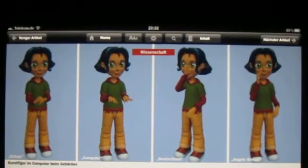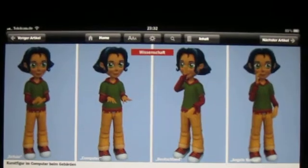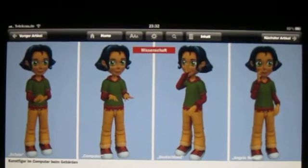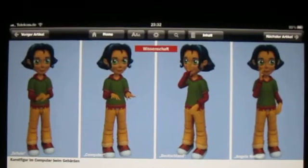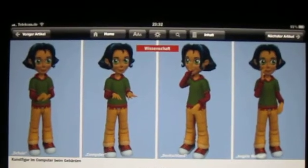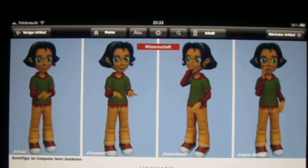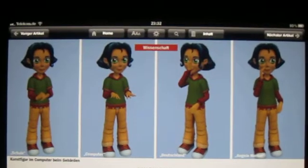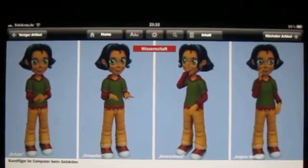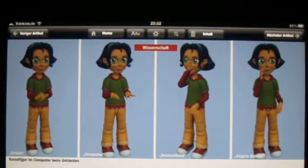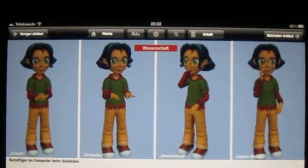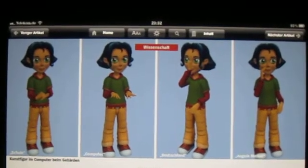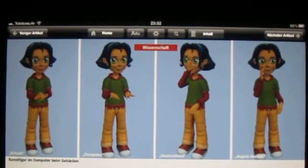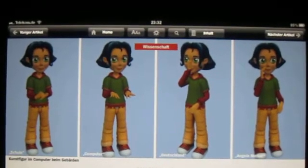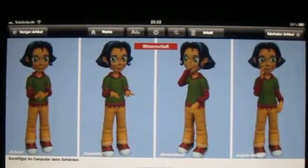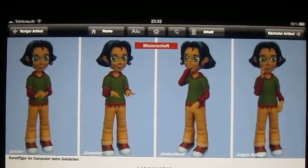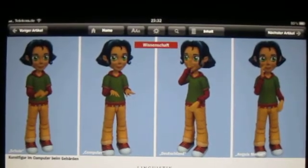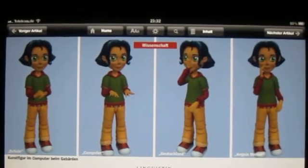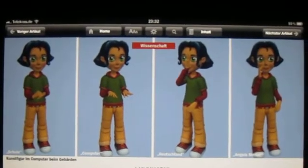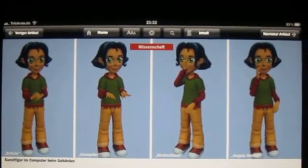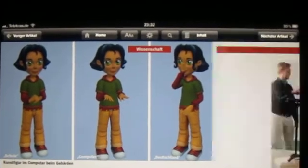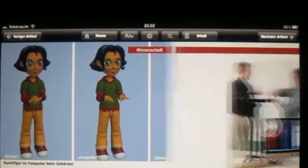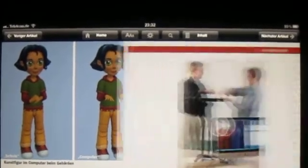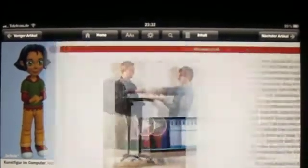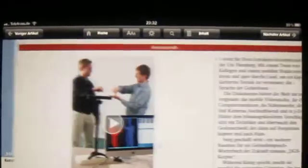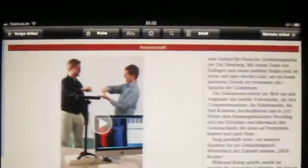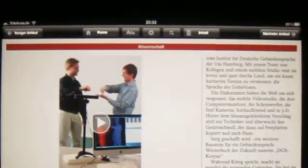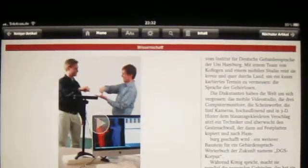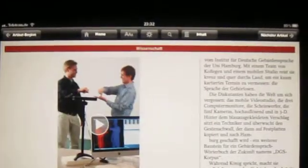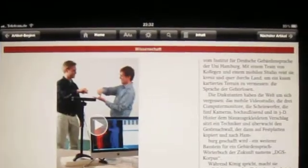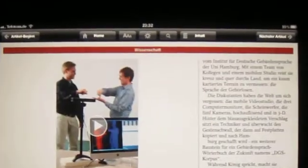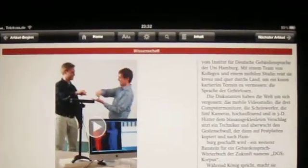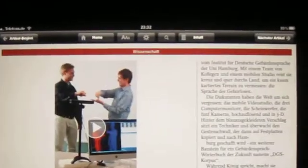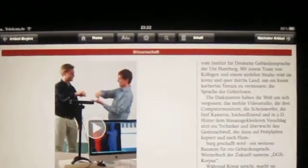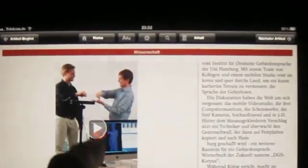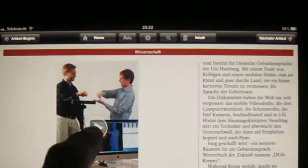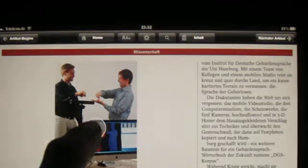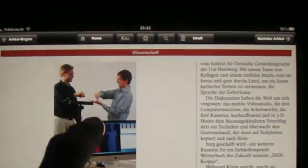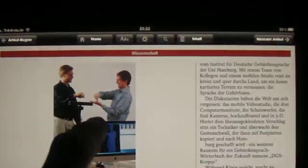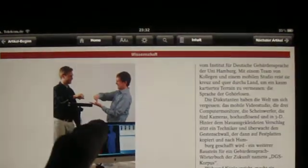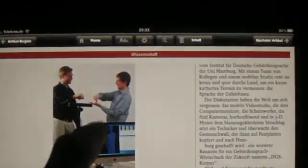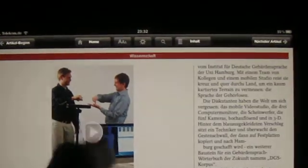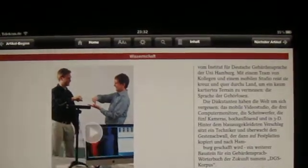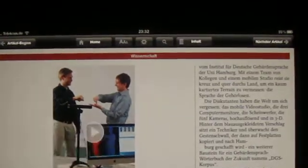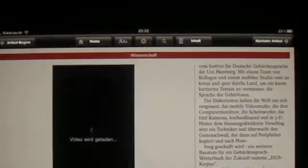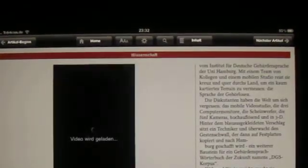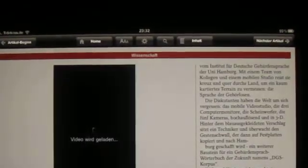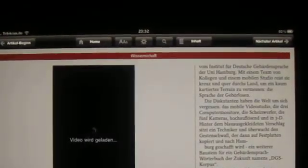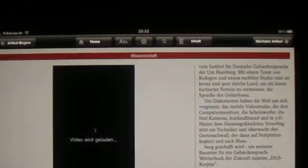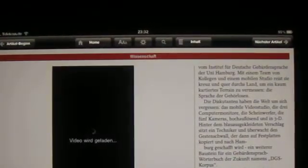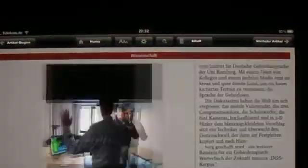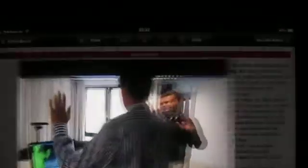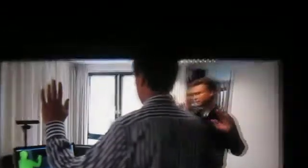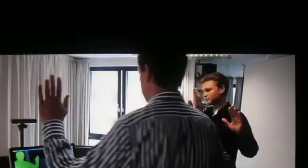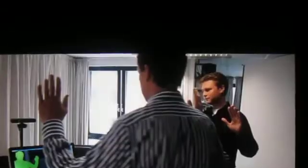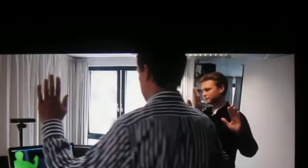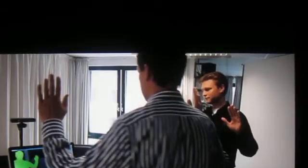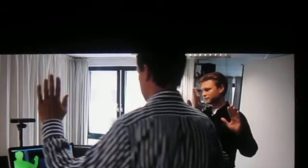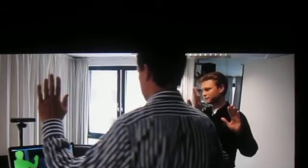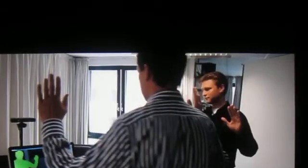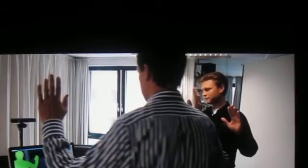Hier ist also der Artikel zum Thema Gebärdensprache mit einem Supplement. sind verschiedene